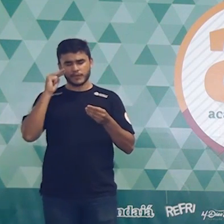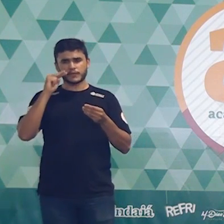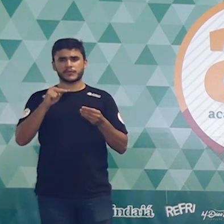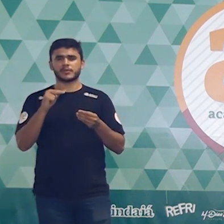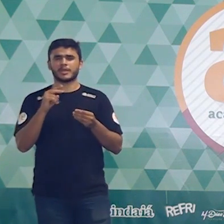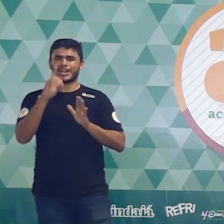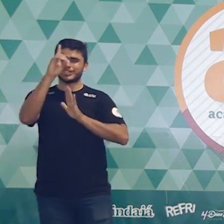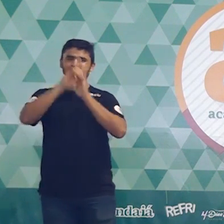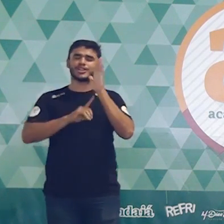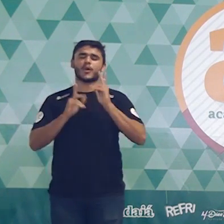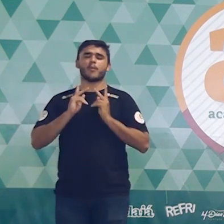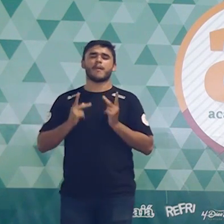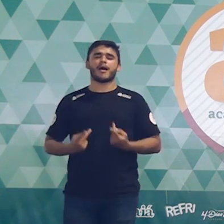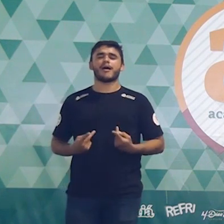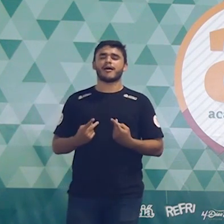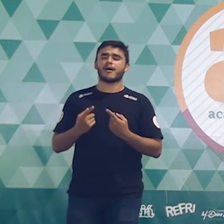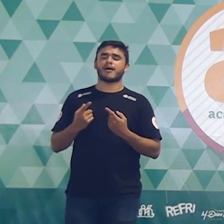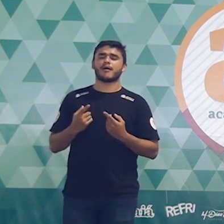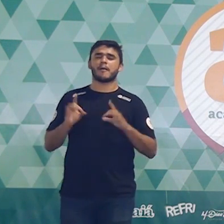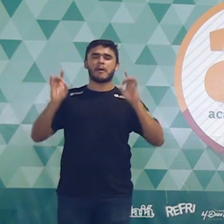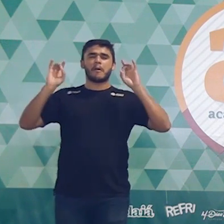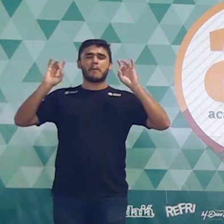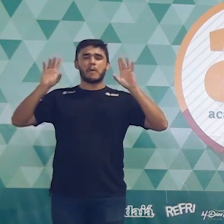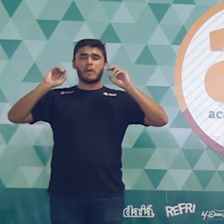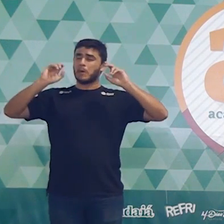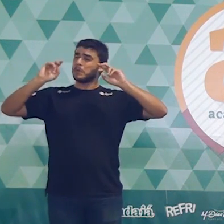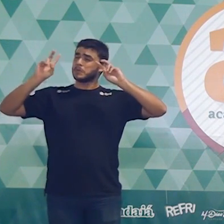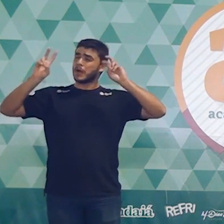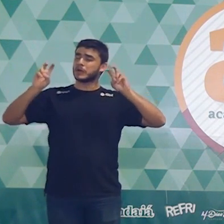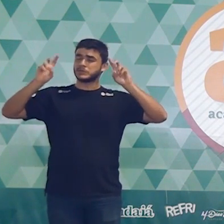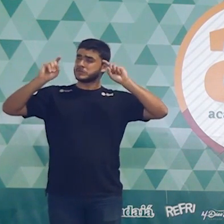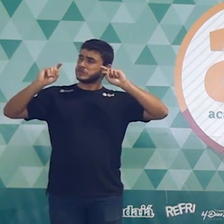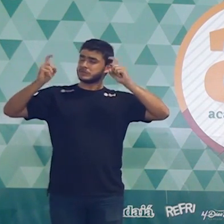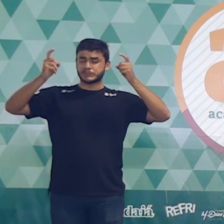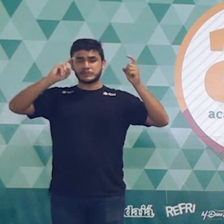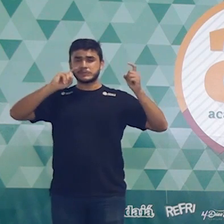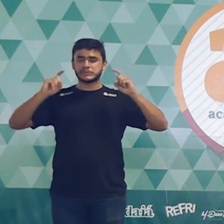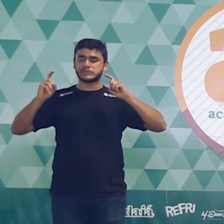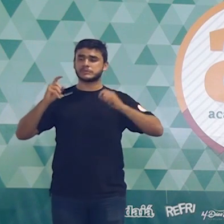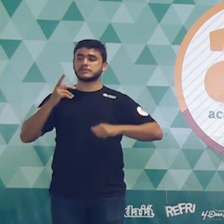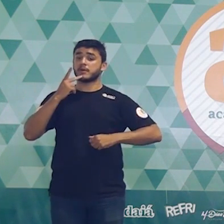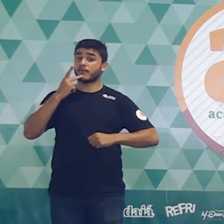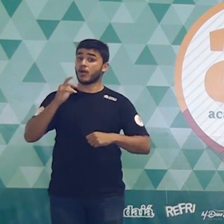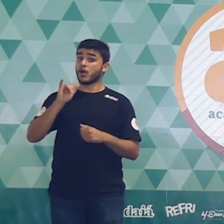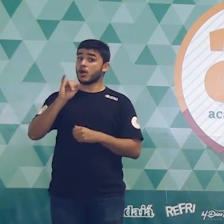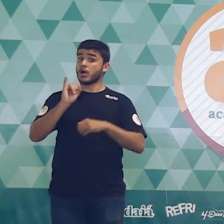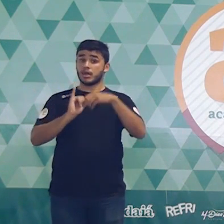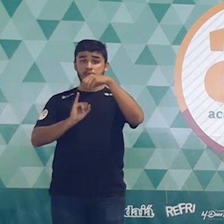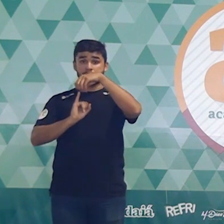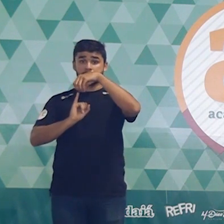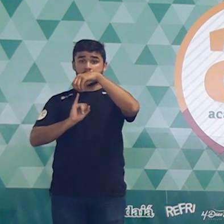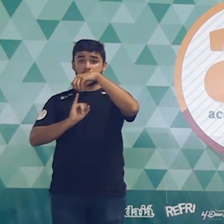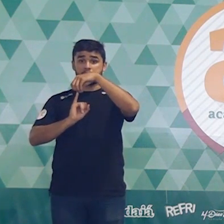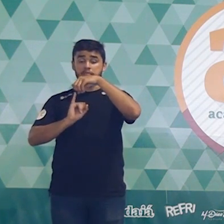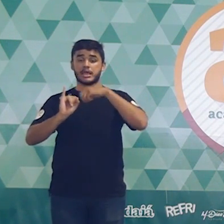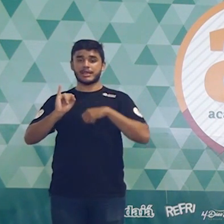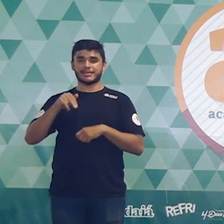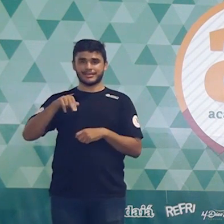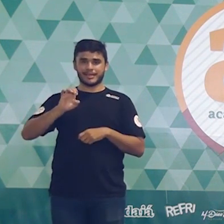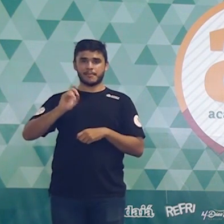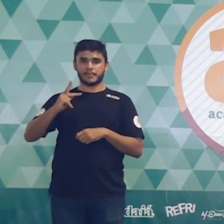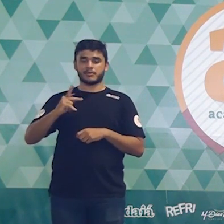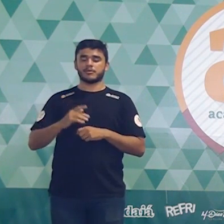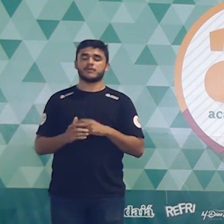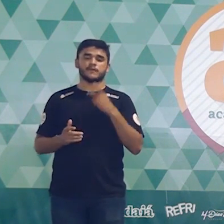dos direitos humanos, que rolou, essa polêmica. O INEP já se manifestou. O que foi que aconteceu? Um juiz,